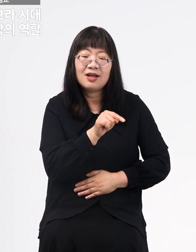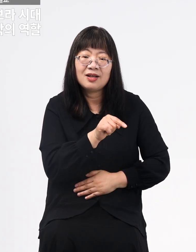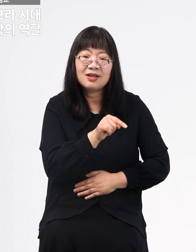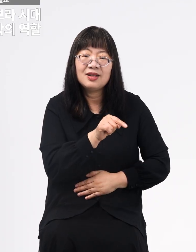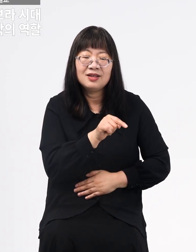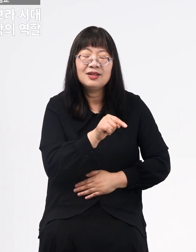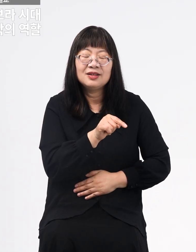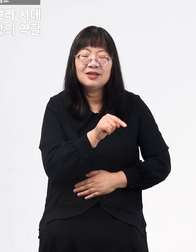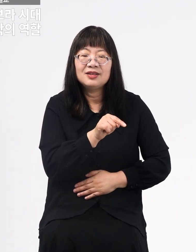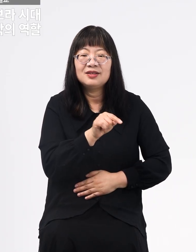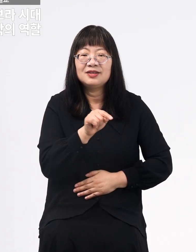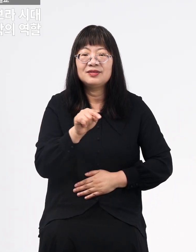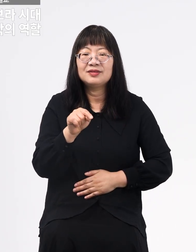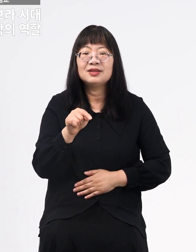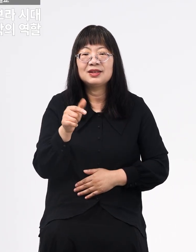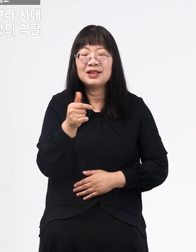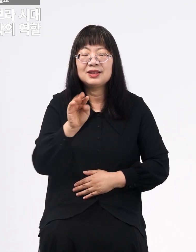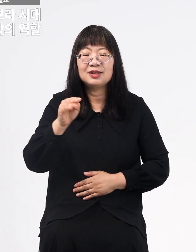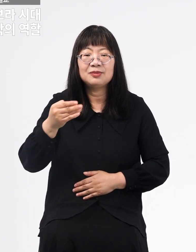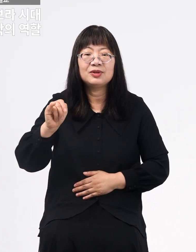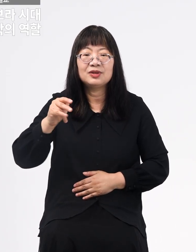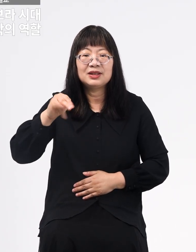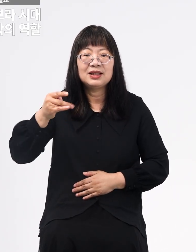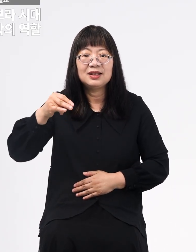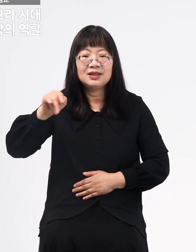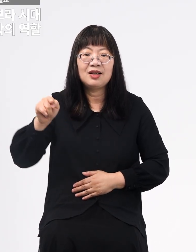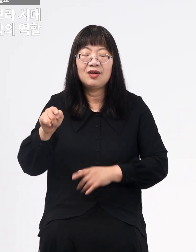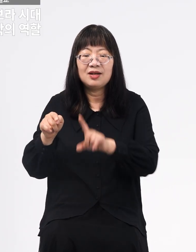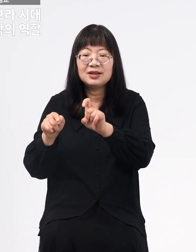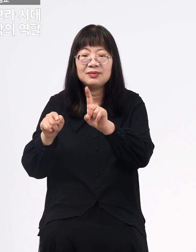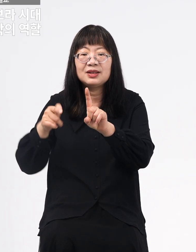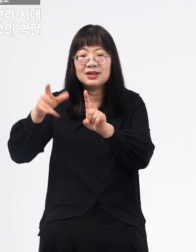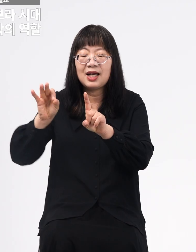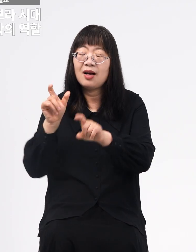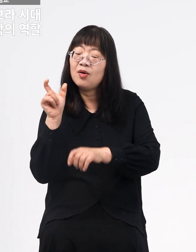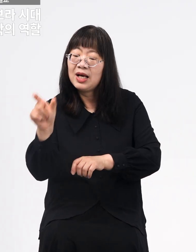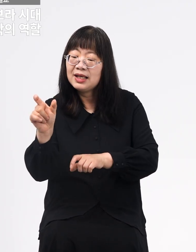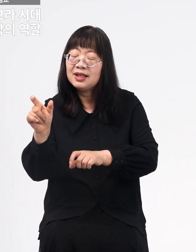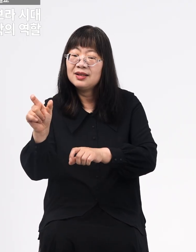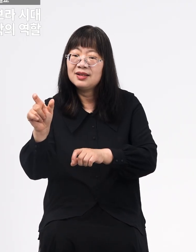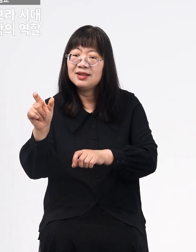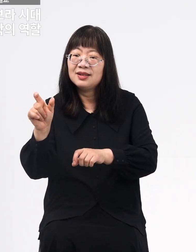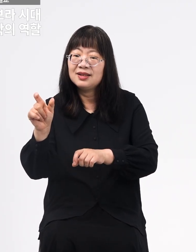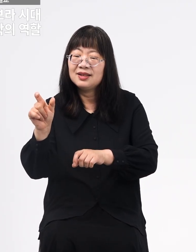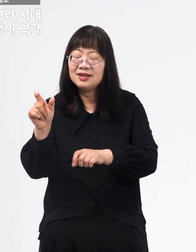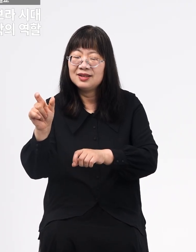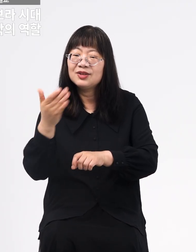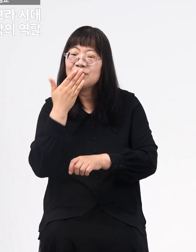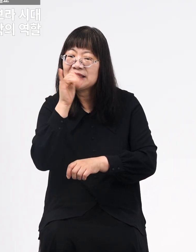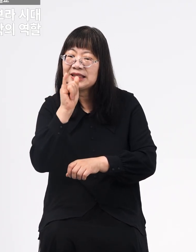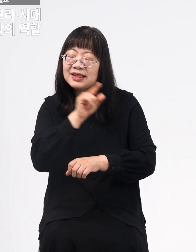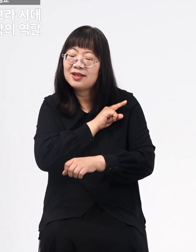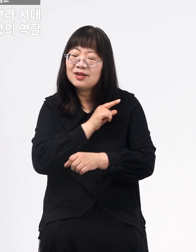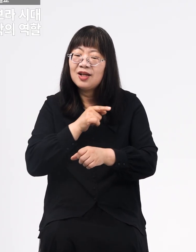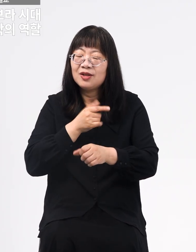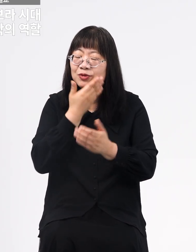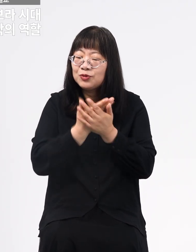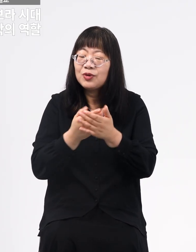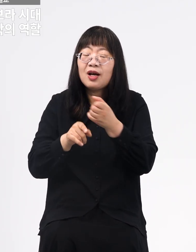헌장에 히브리서 11장에 이름이 올라 있는 가장 중요한 이유는 뭐였는가